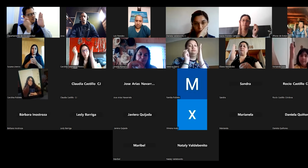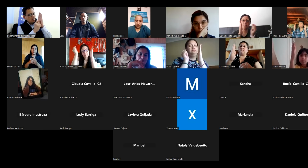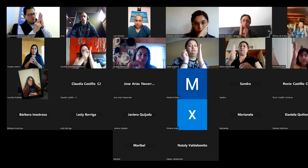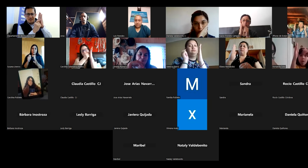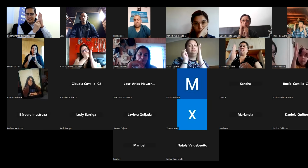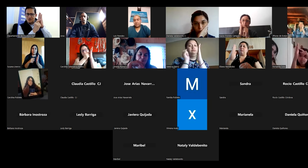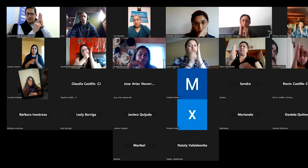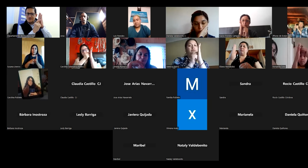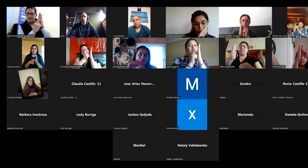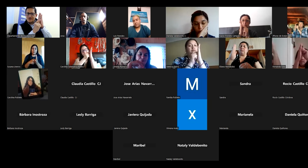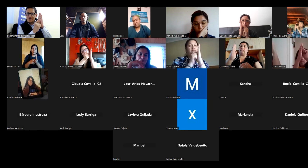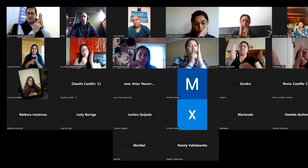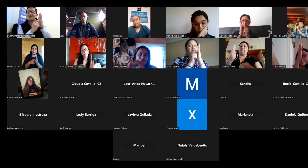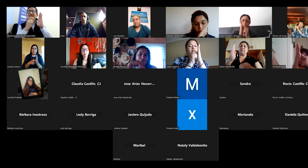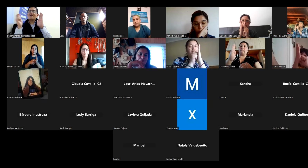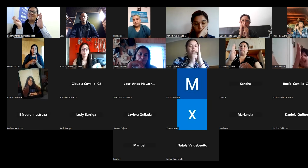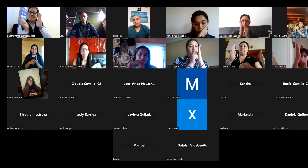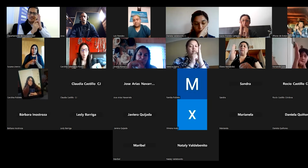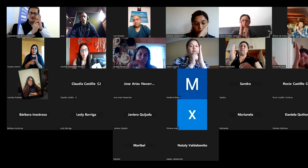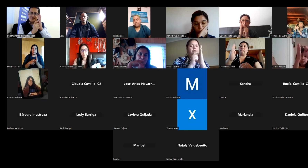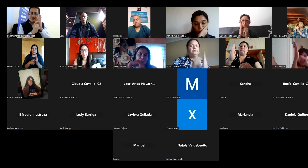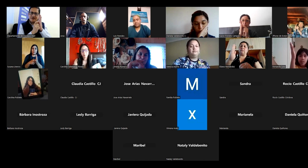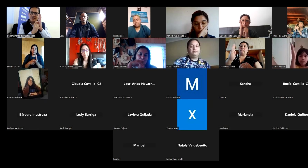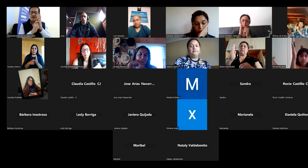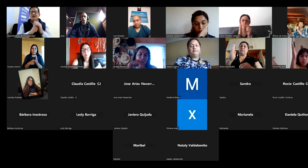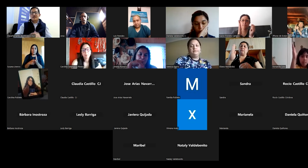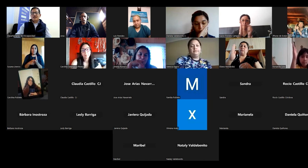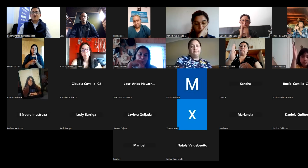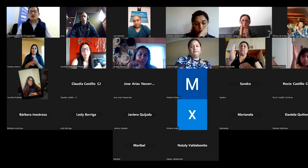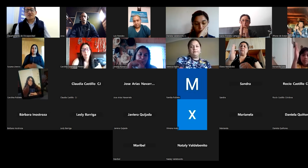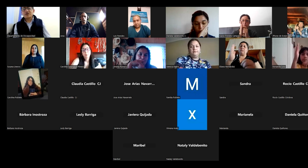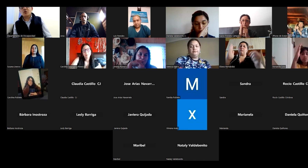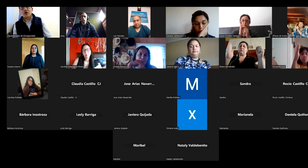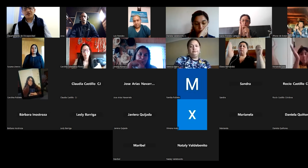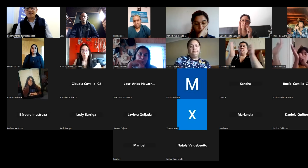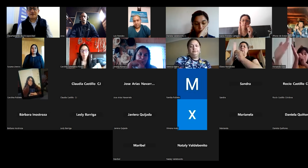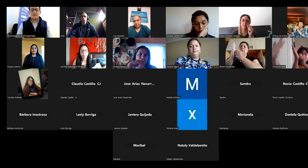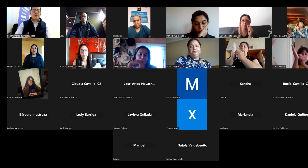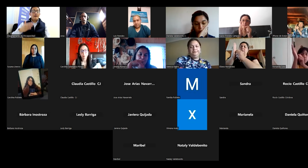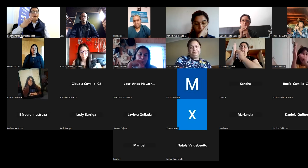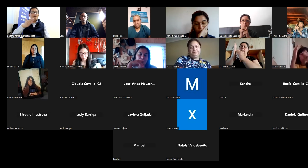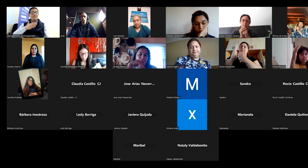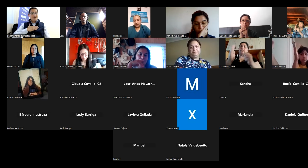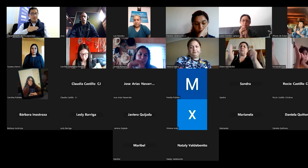veintitrés pinchamos aquí eso diría fecha entonces yo puedo decir mi